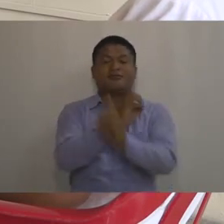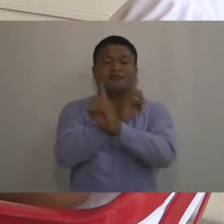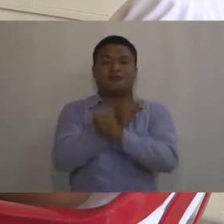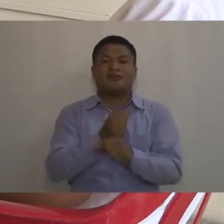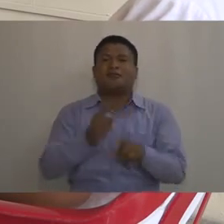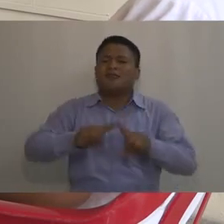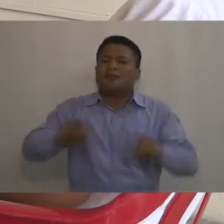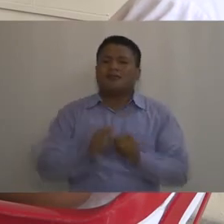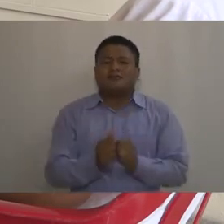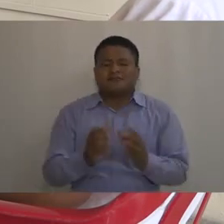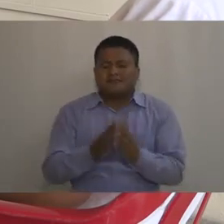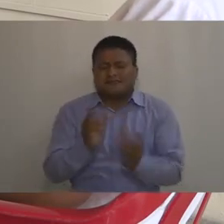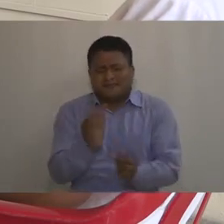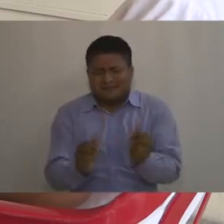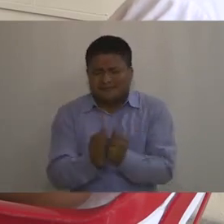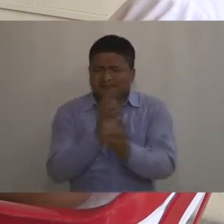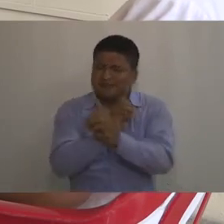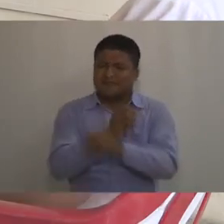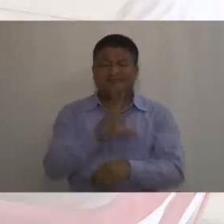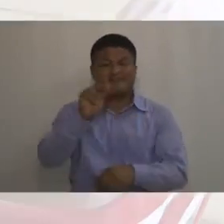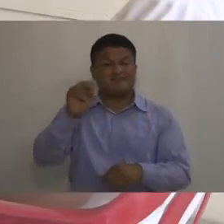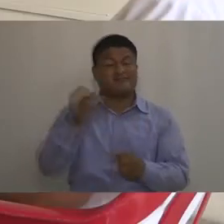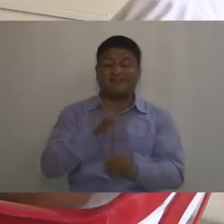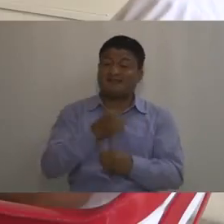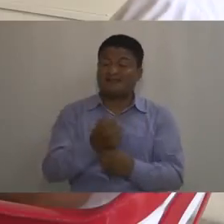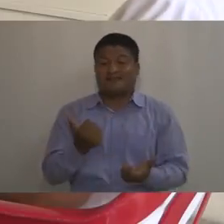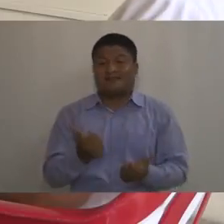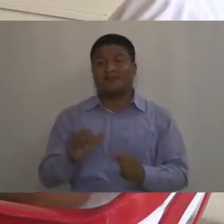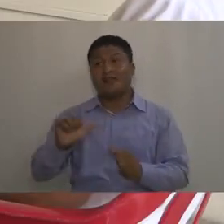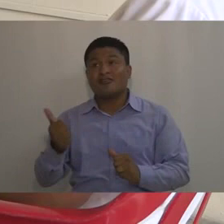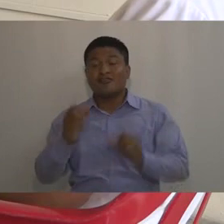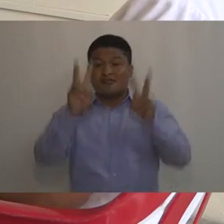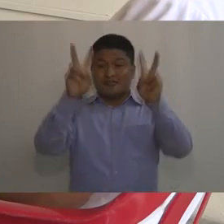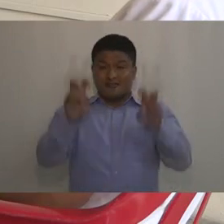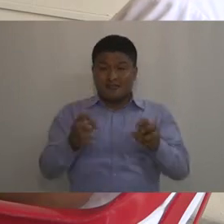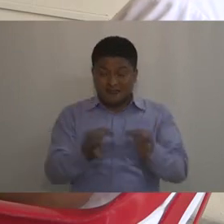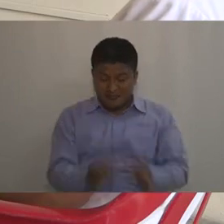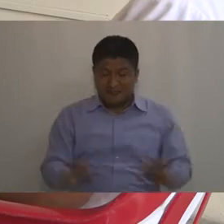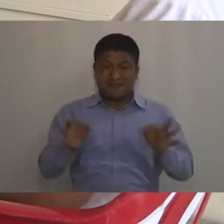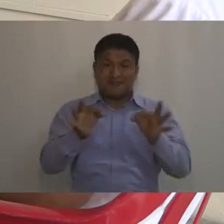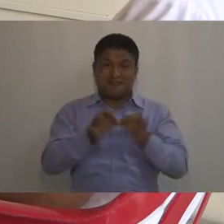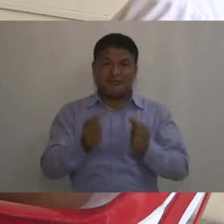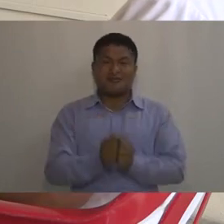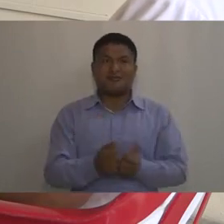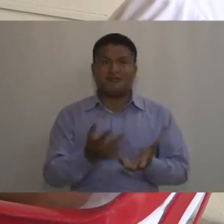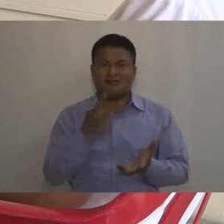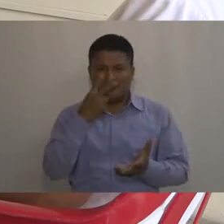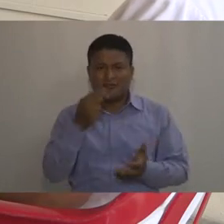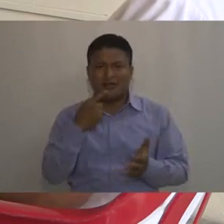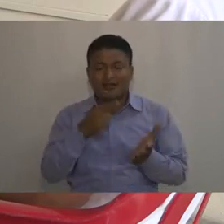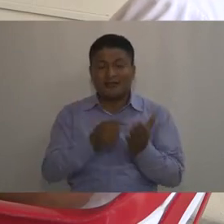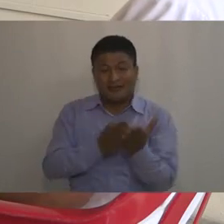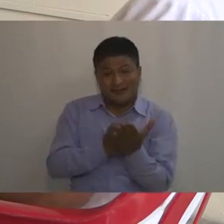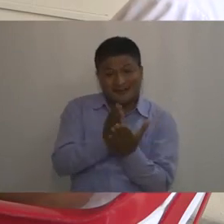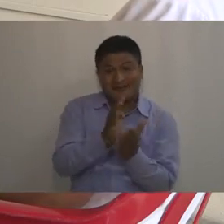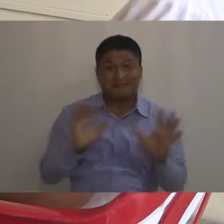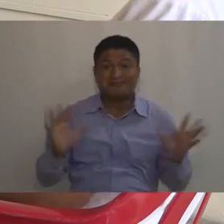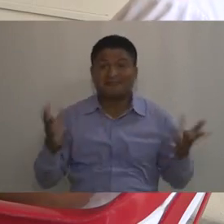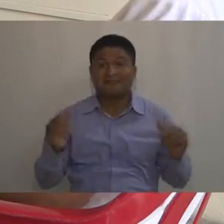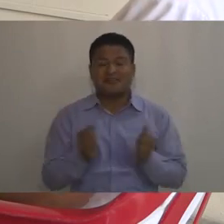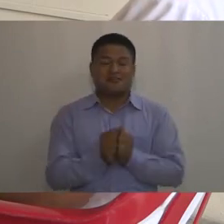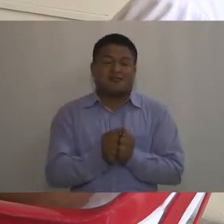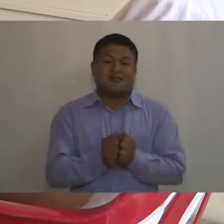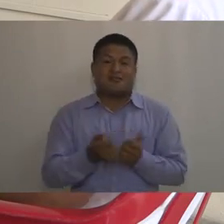Sin embargo, hay muchas personas con discapacidad que todavía no tienen trabajo. Otro tema que me parece muy importante que se debe trabajar es lo que tiene que ver con